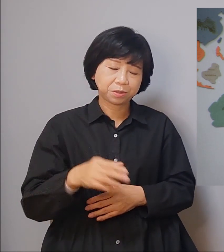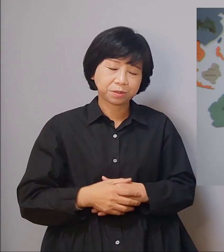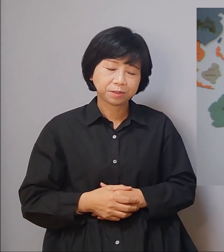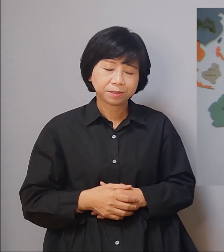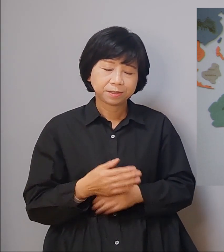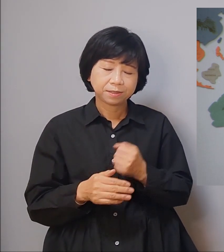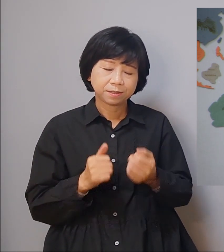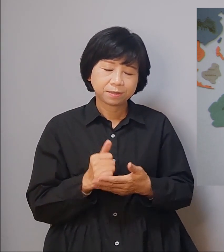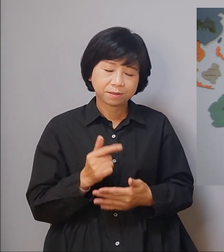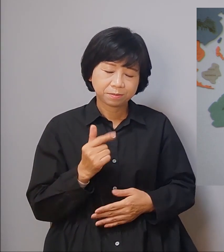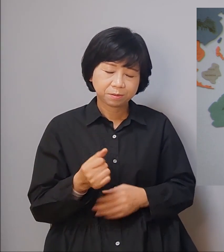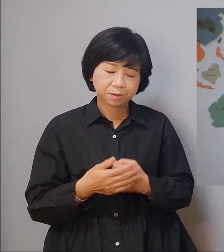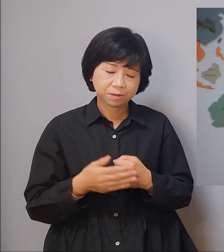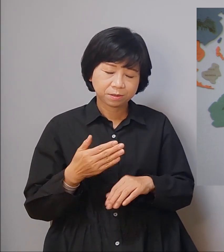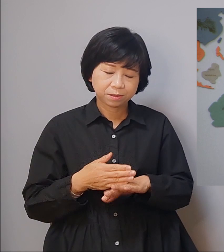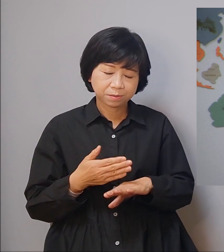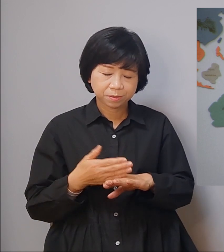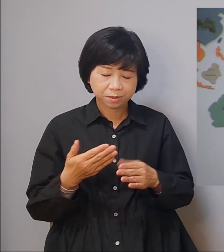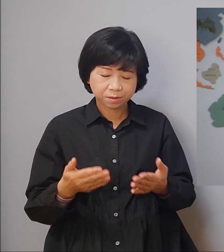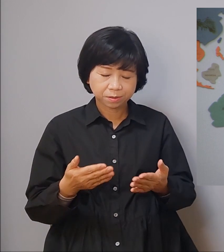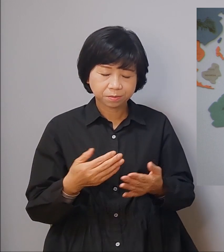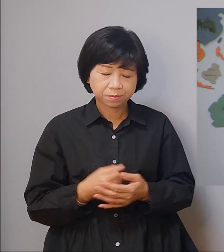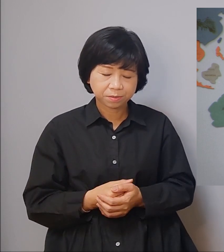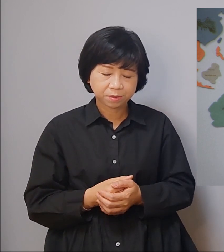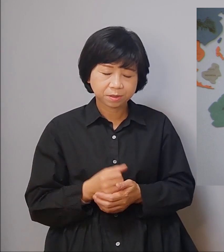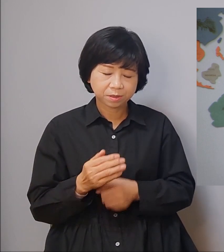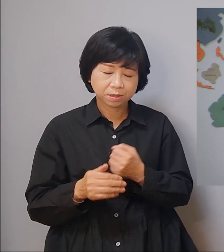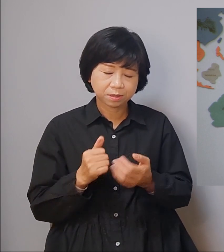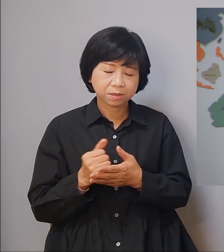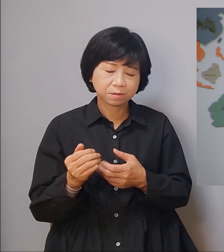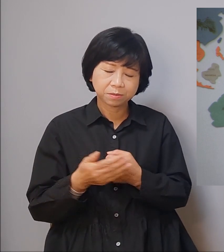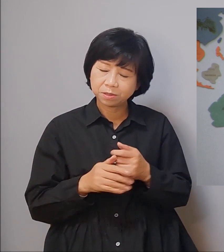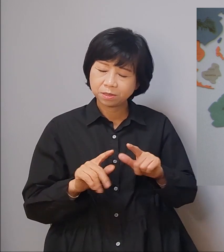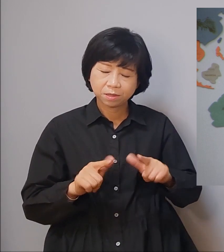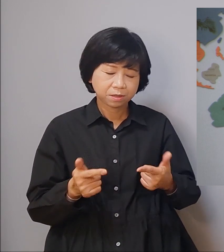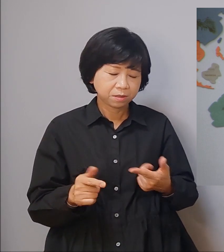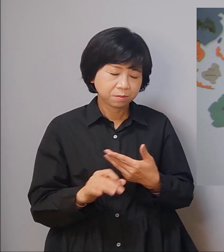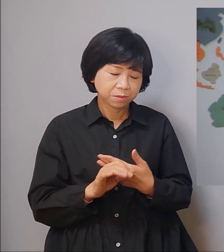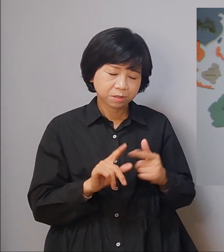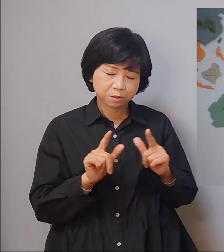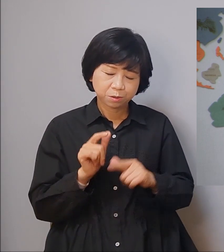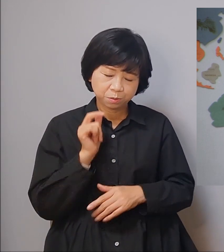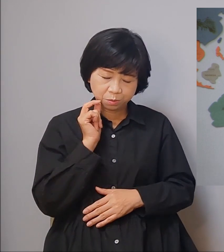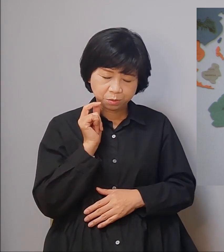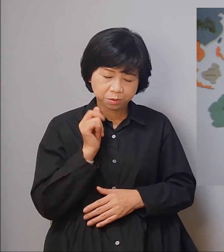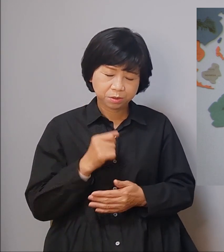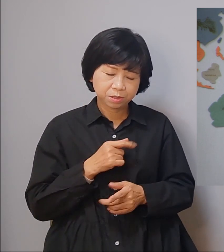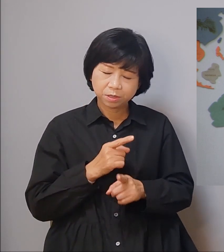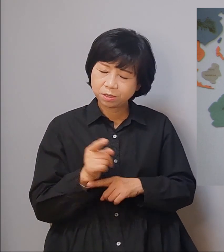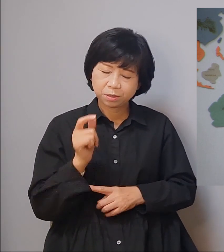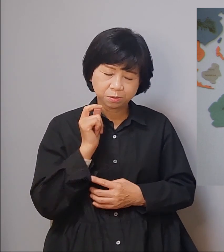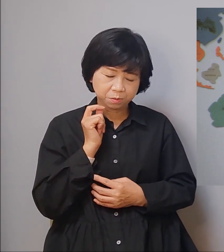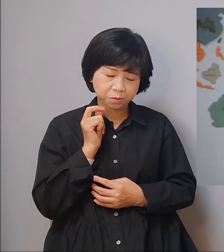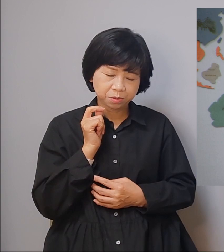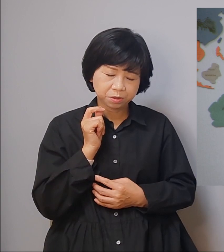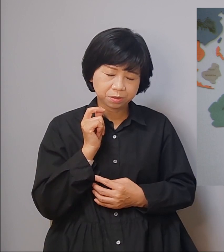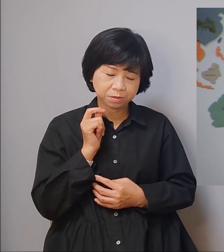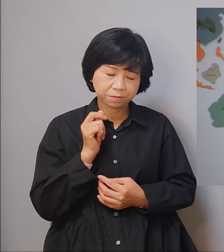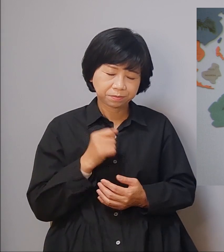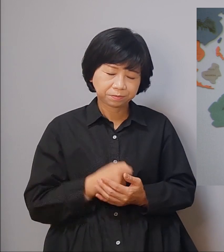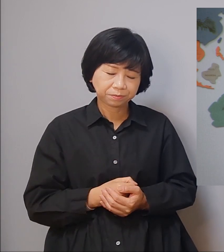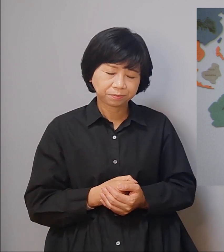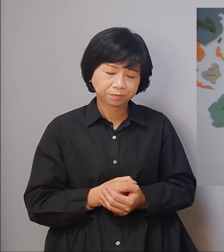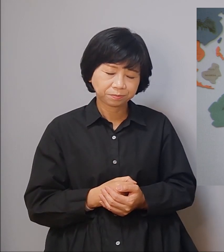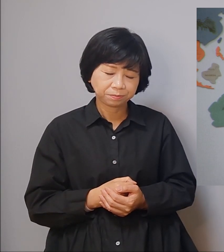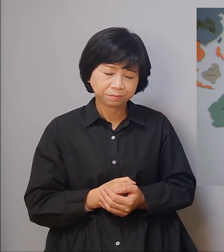주여, 하나님 아버지 은혜를 감사합니다. 하나님의 은혜, 하나님의 사랑으로 잘 이겨낼 수 있는 믿음의 백성들 될 수